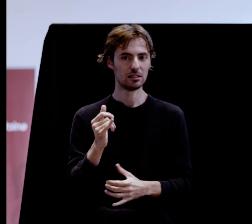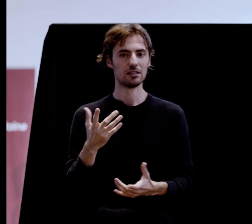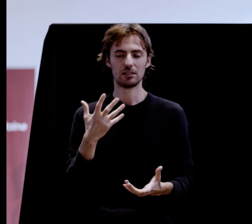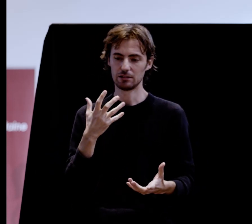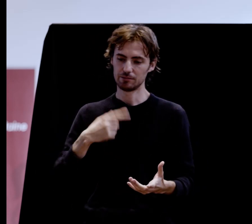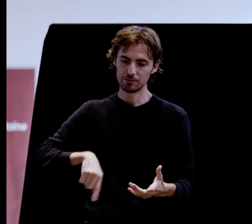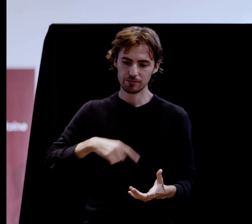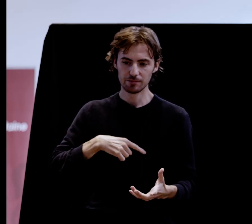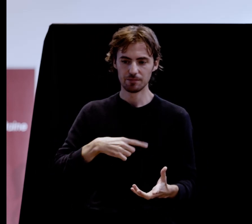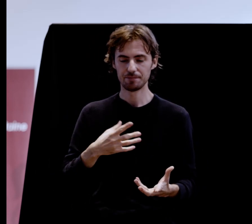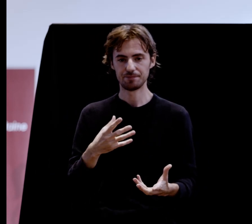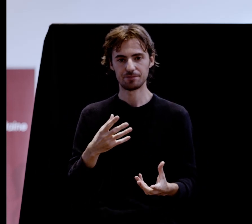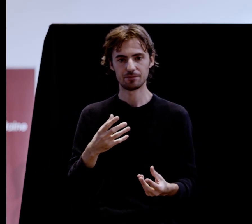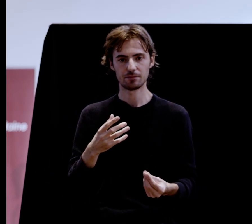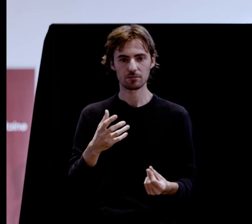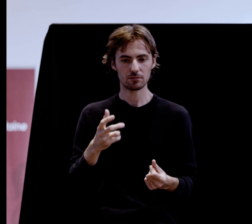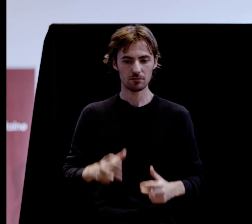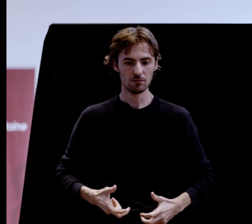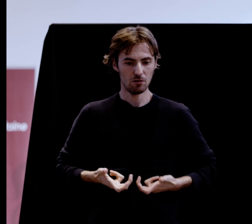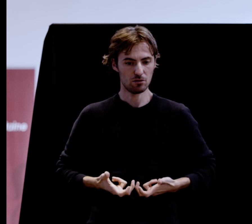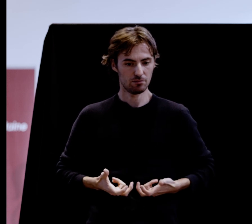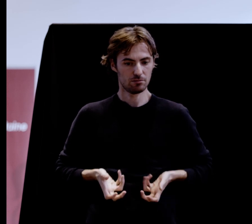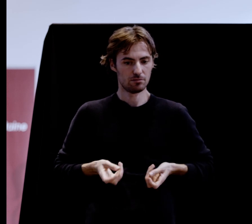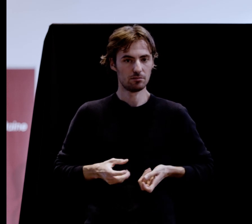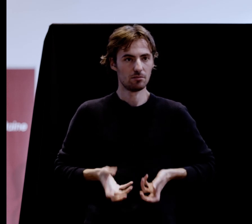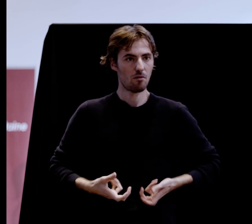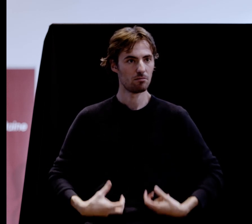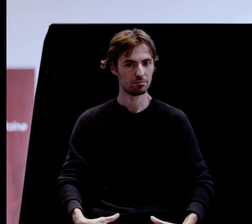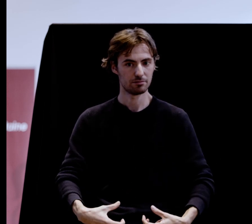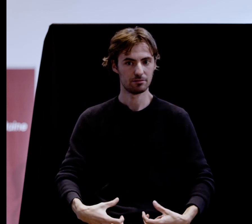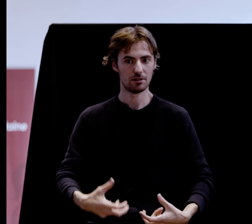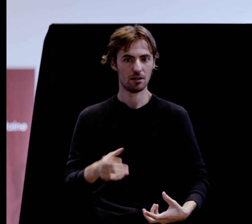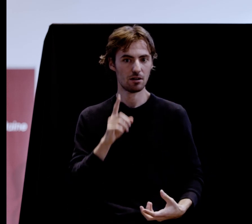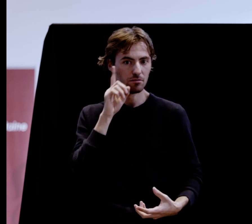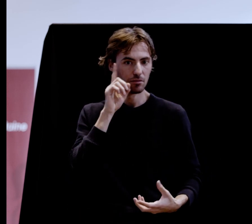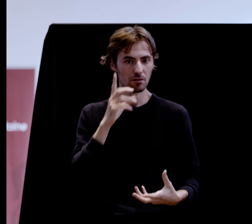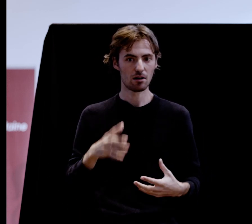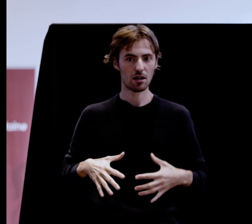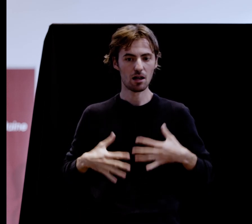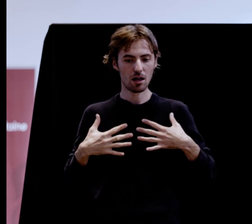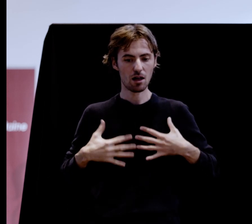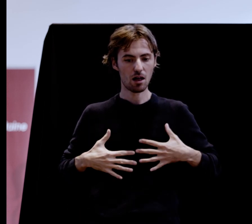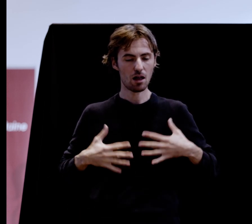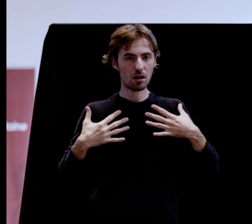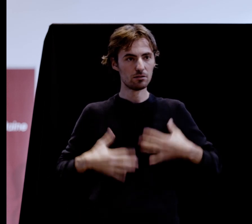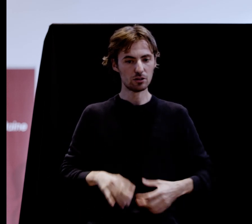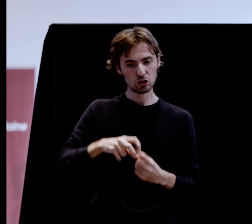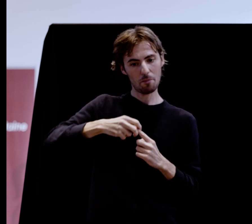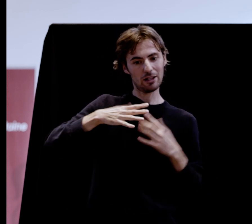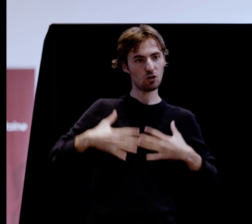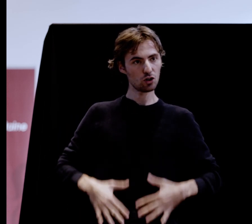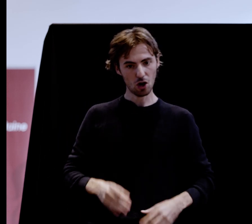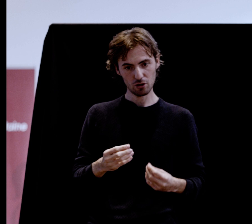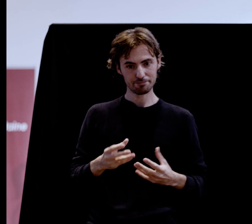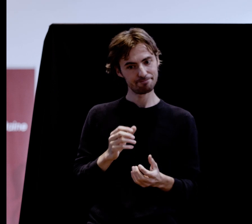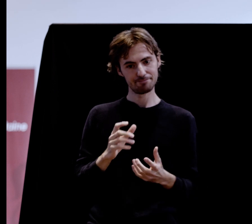soient dehors, enfin dans les bourses, parce que la température du corps abîme la fonction des testicules et